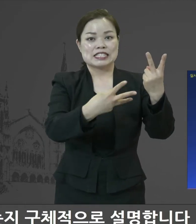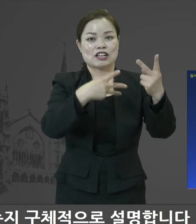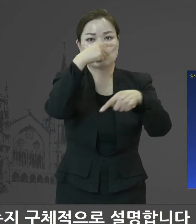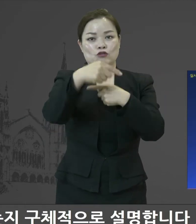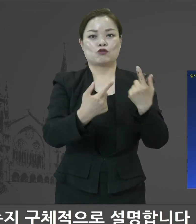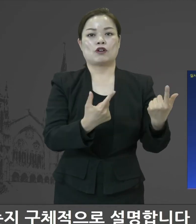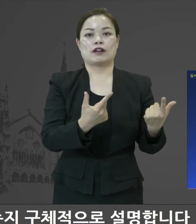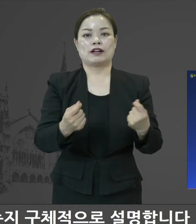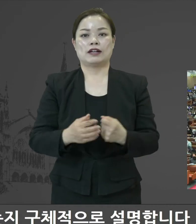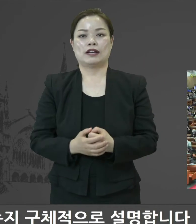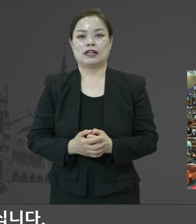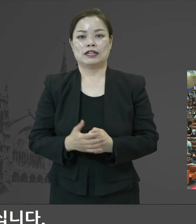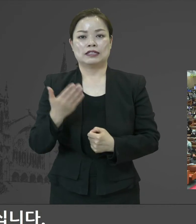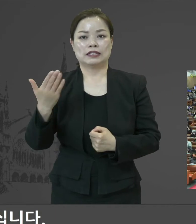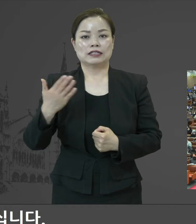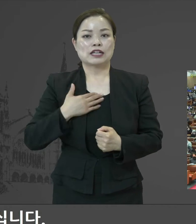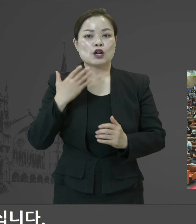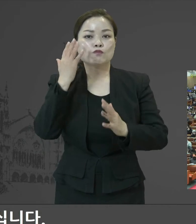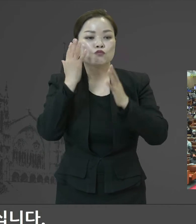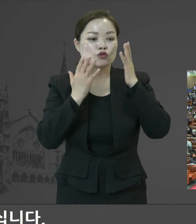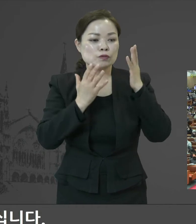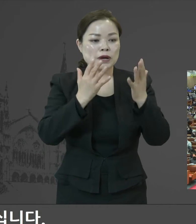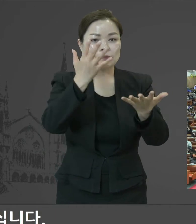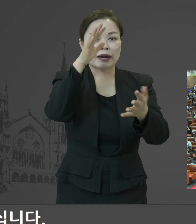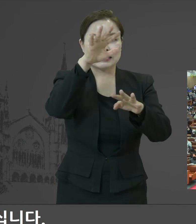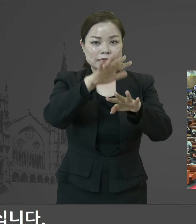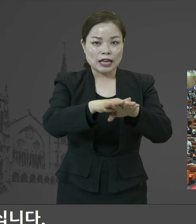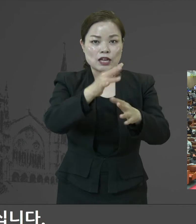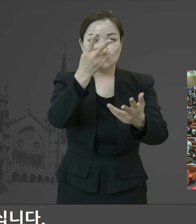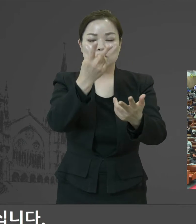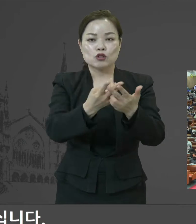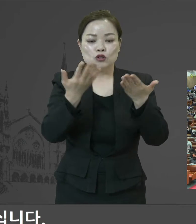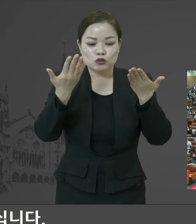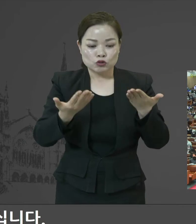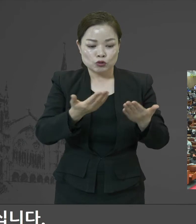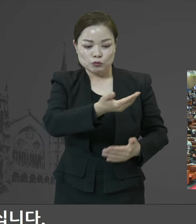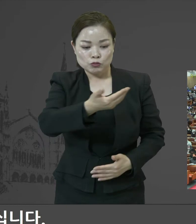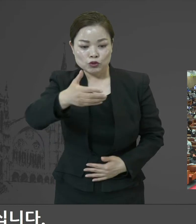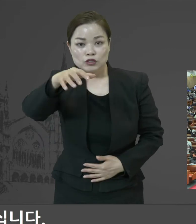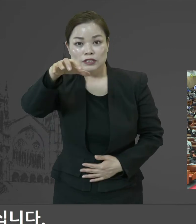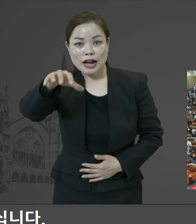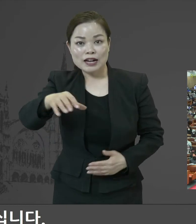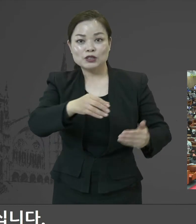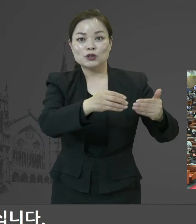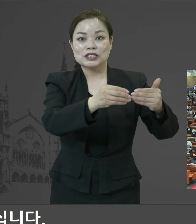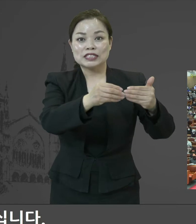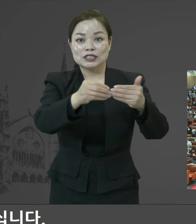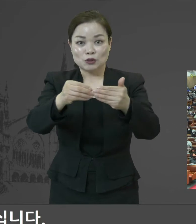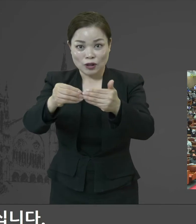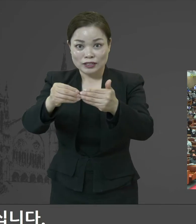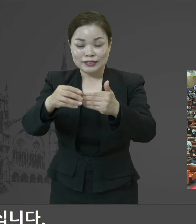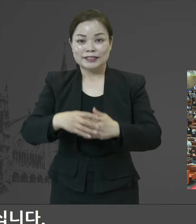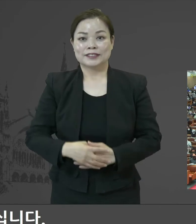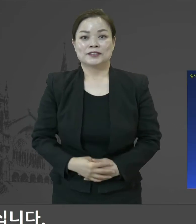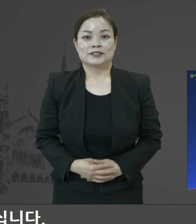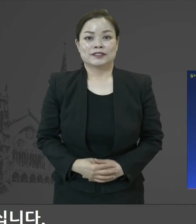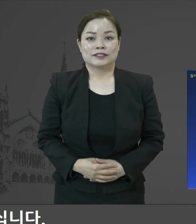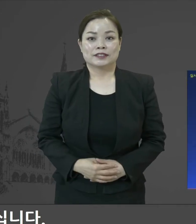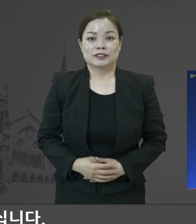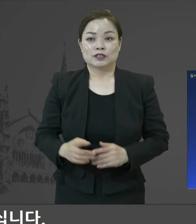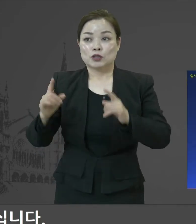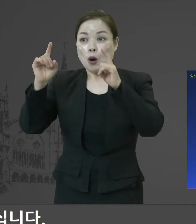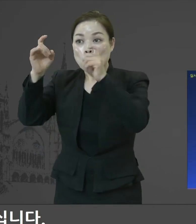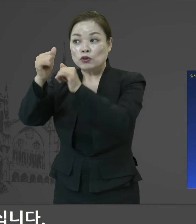읽어볼까요? 그가 나를 푸른 풀밭에 누이시며 쉴만한 물가로 인도하시는도다. 목자